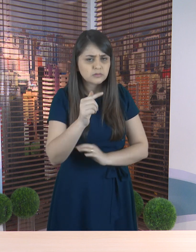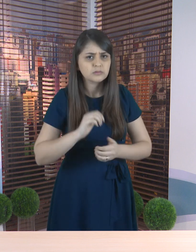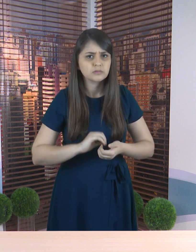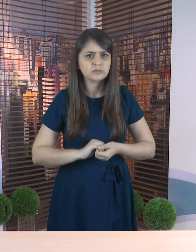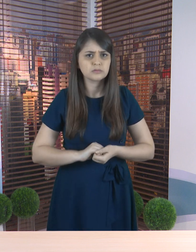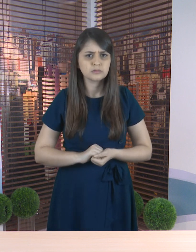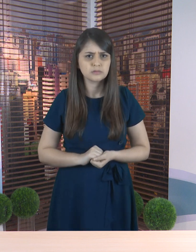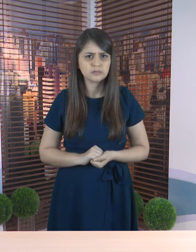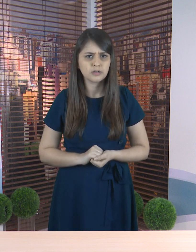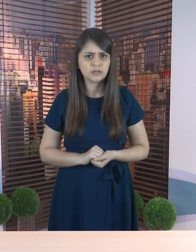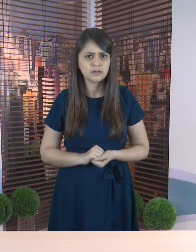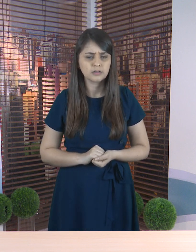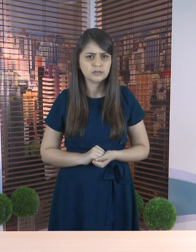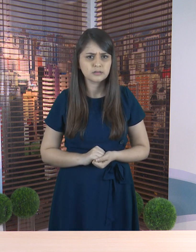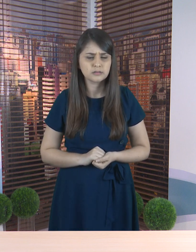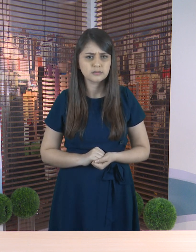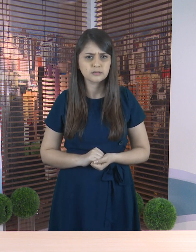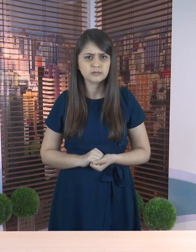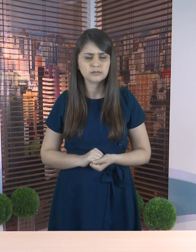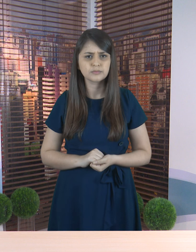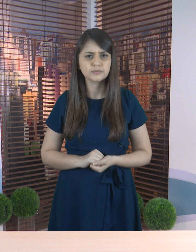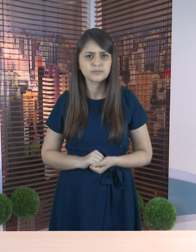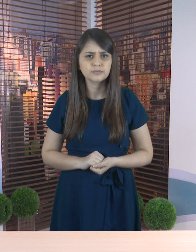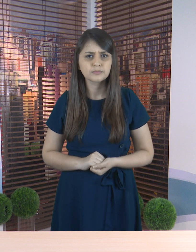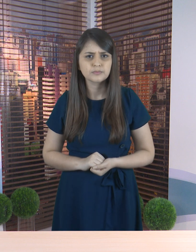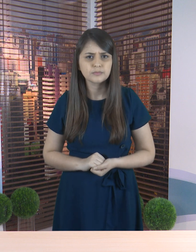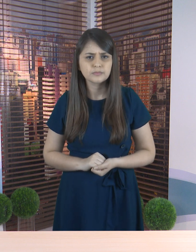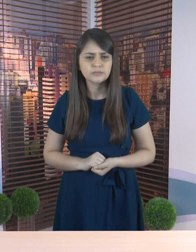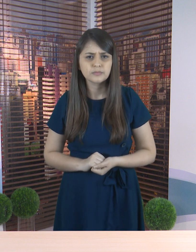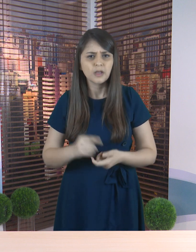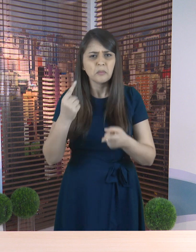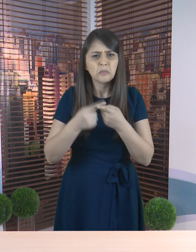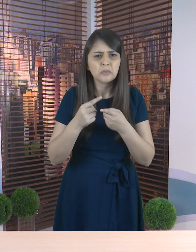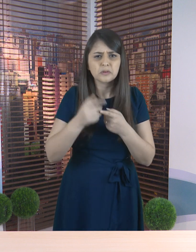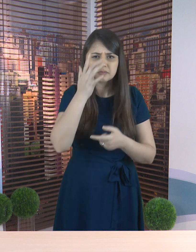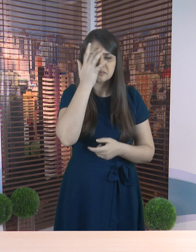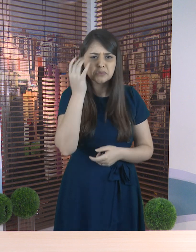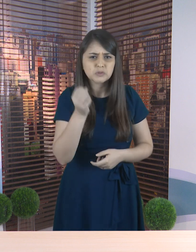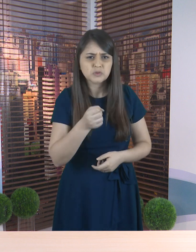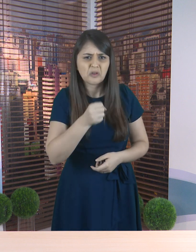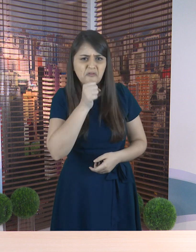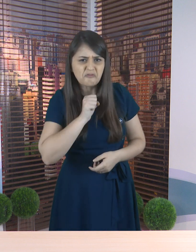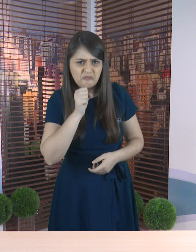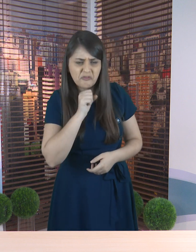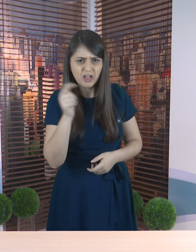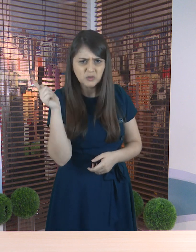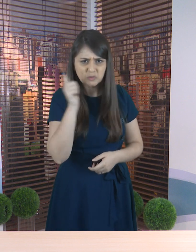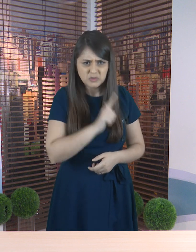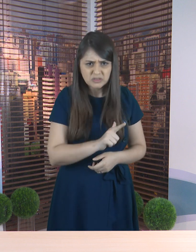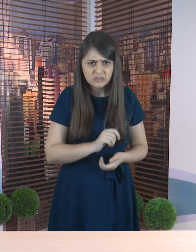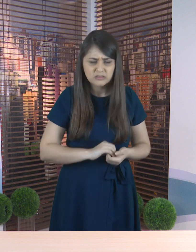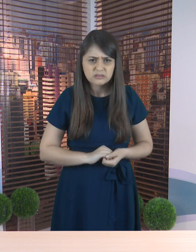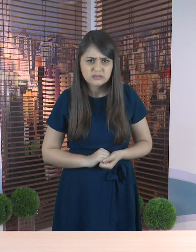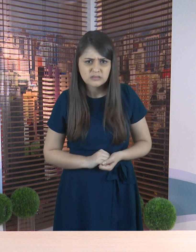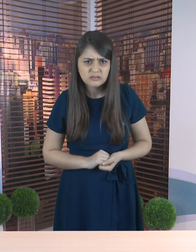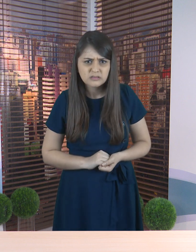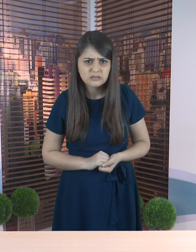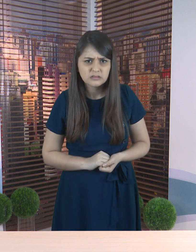e ainda se esforçam em poder? Se era verdade que os maus sempre experimentavam um